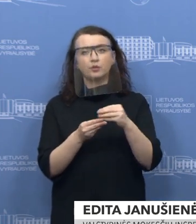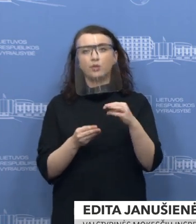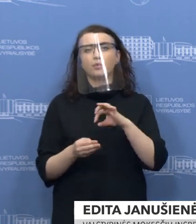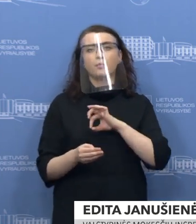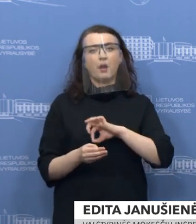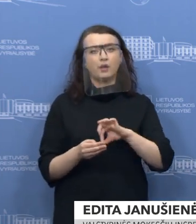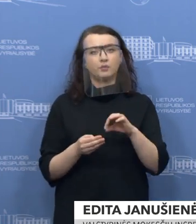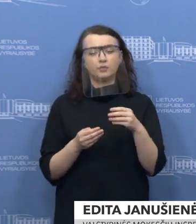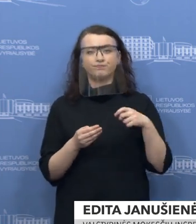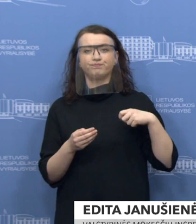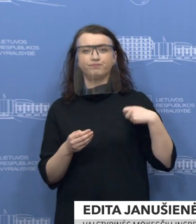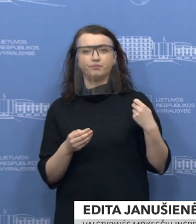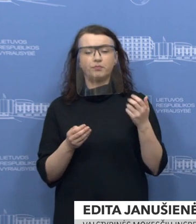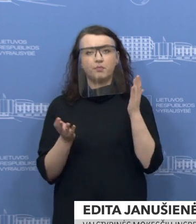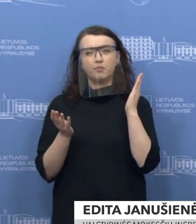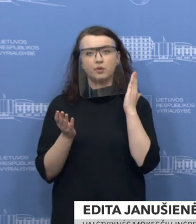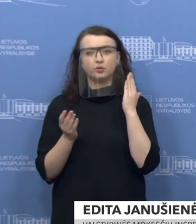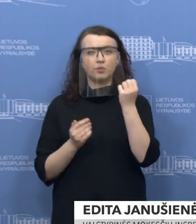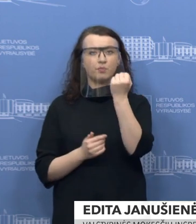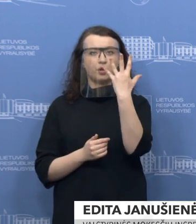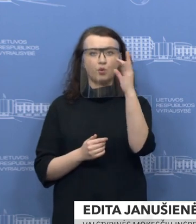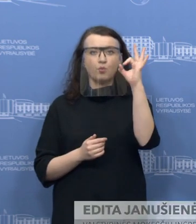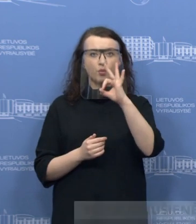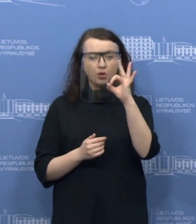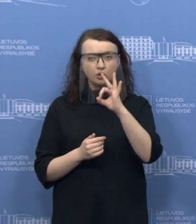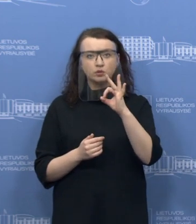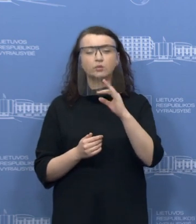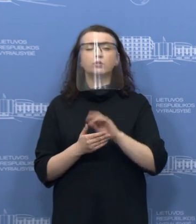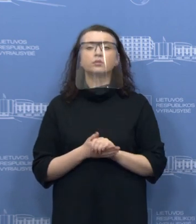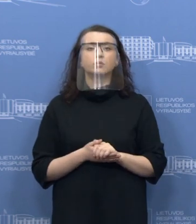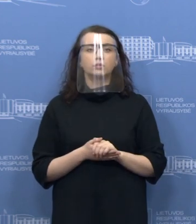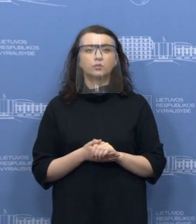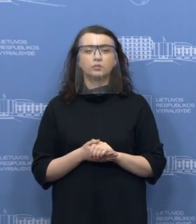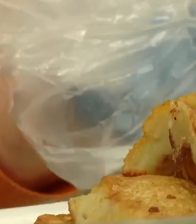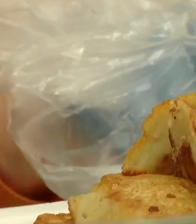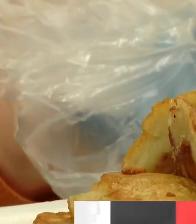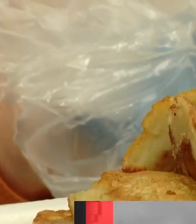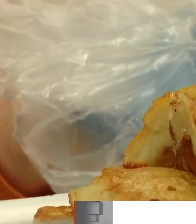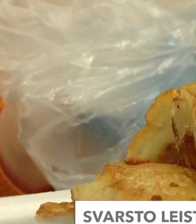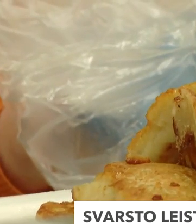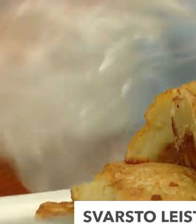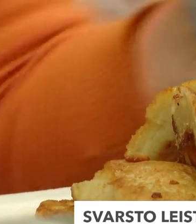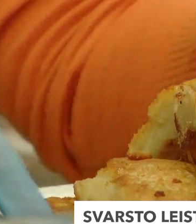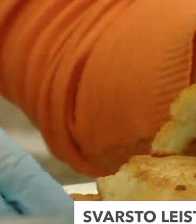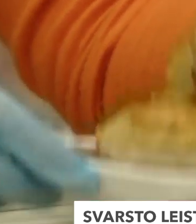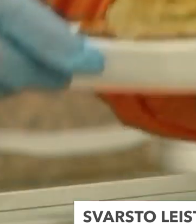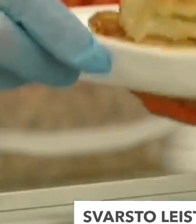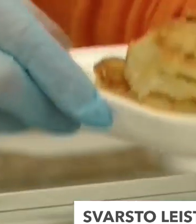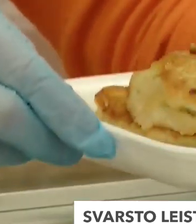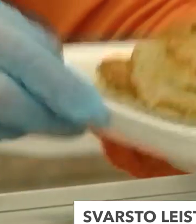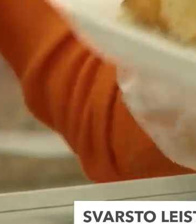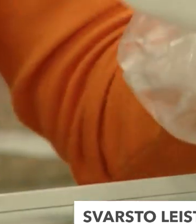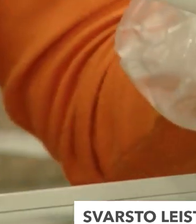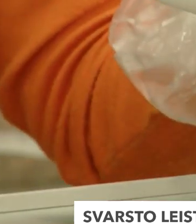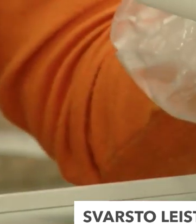apie šiek tiek apie 15 procentų. Konkrečias sumas, kai suterinsime galutinai, tikrai informuosime. Vakar premjeras užsiminė, kad